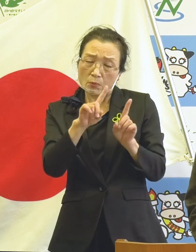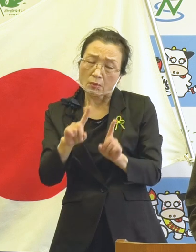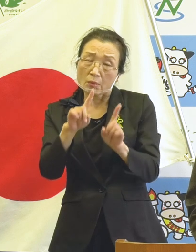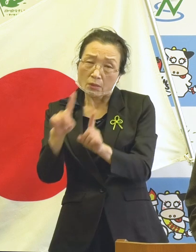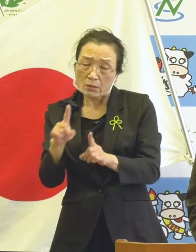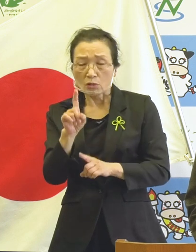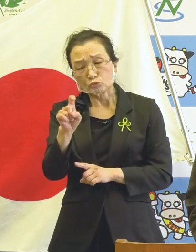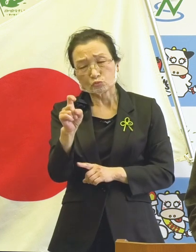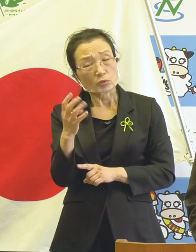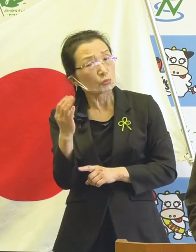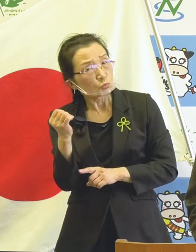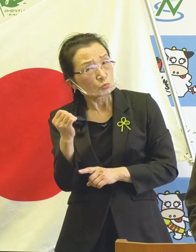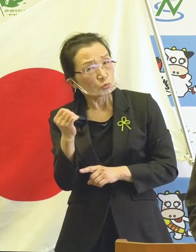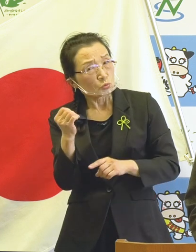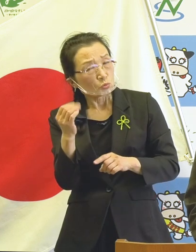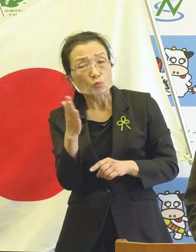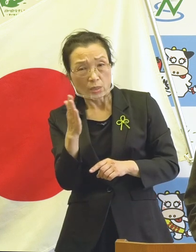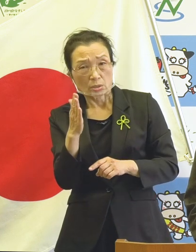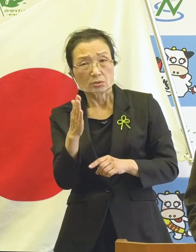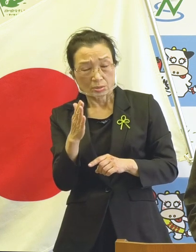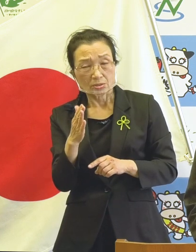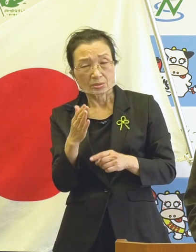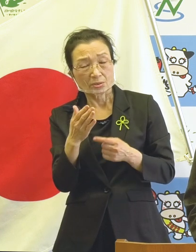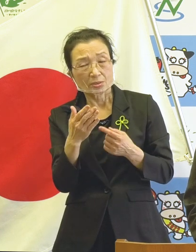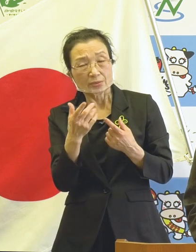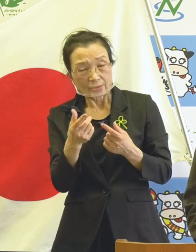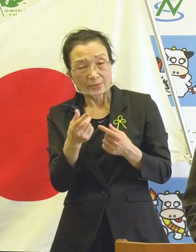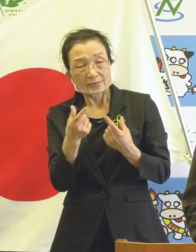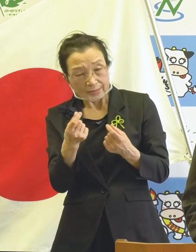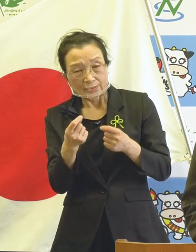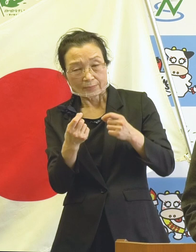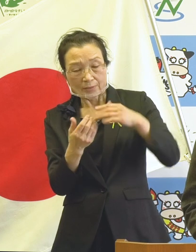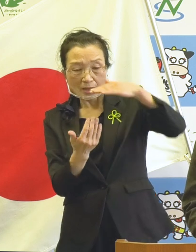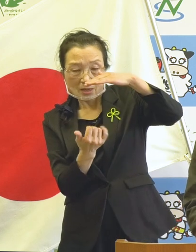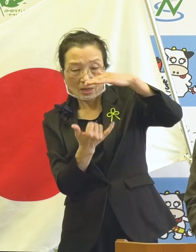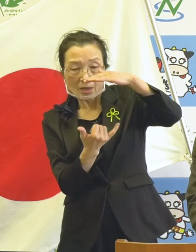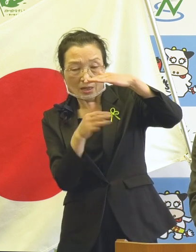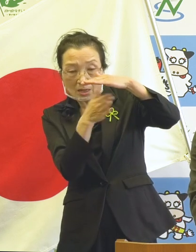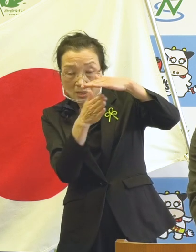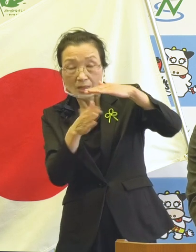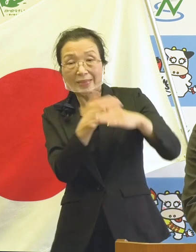十数件というふうになっておりますので、ぜひともご活用のことをご検討ください。